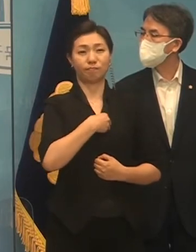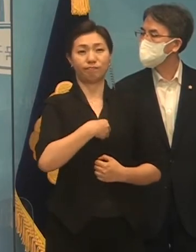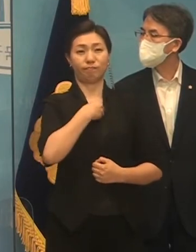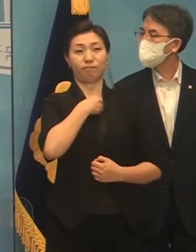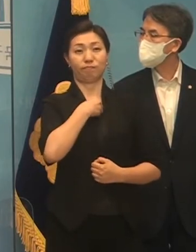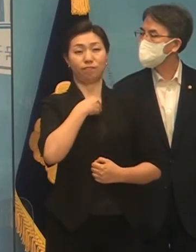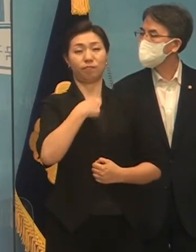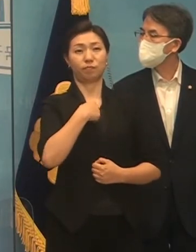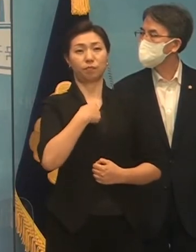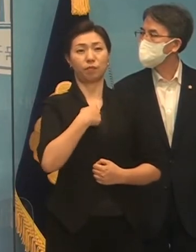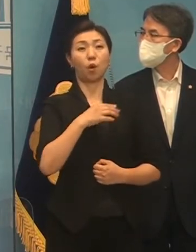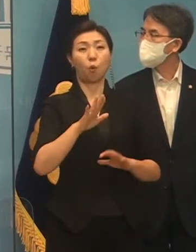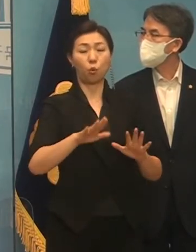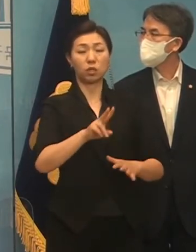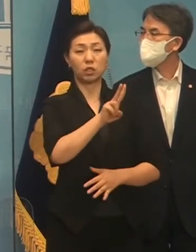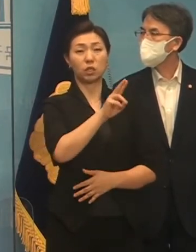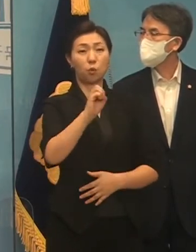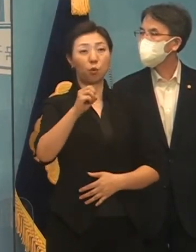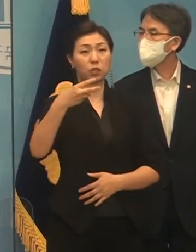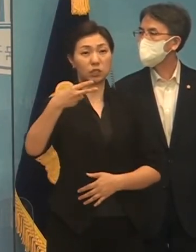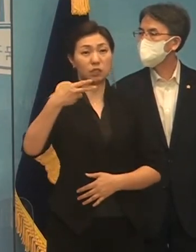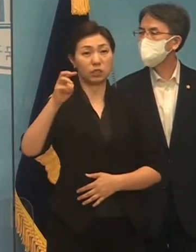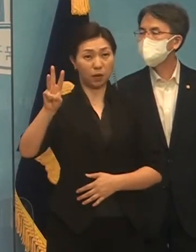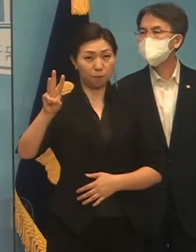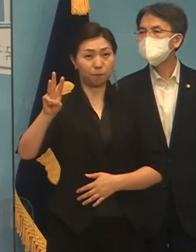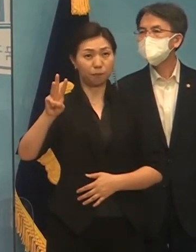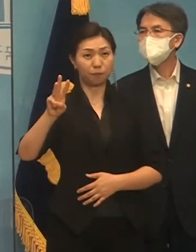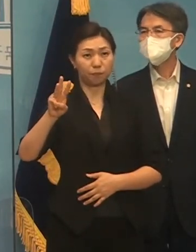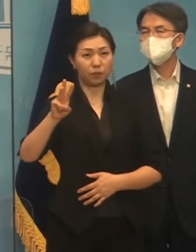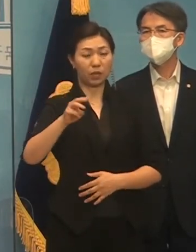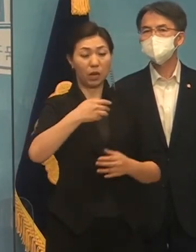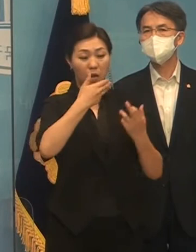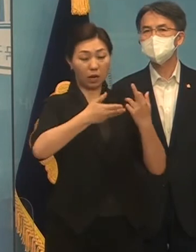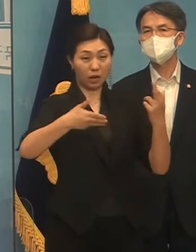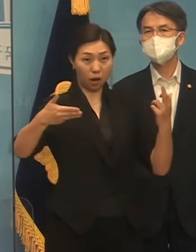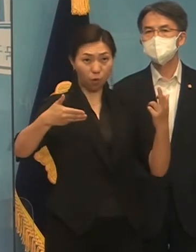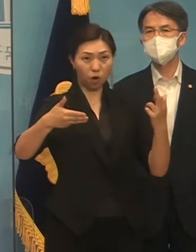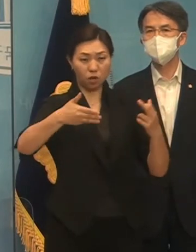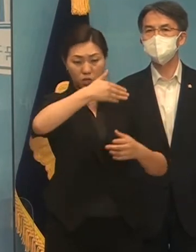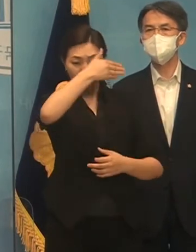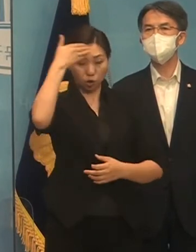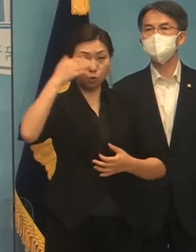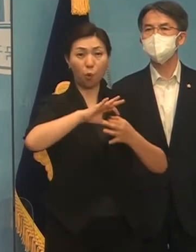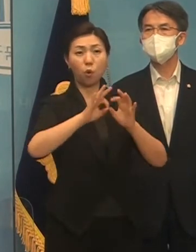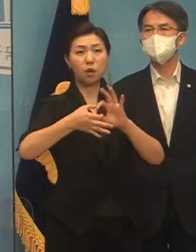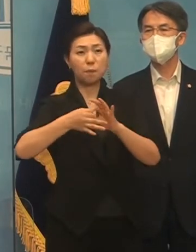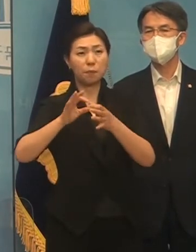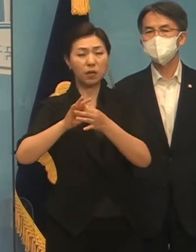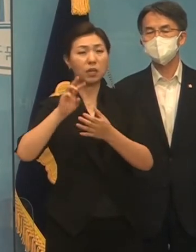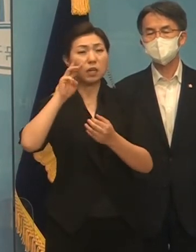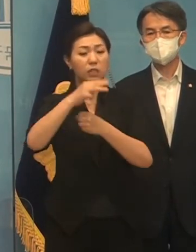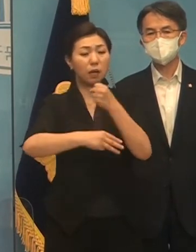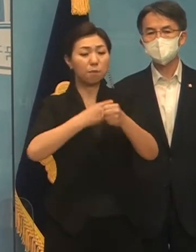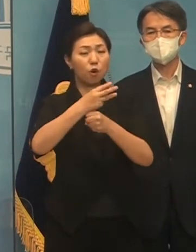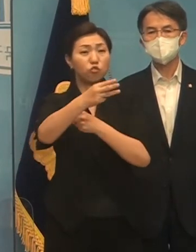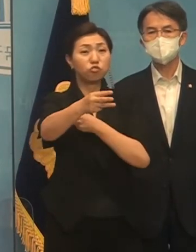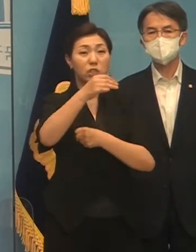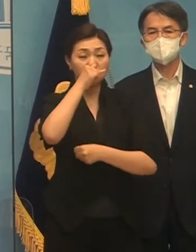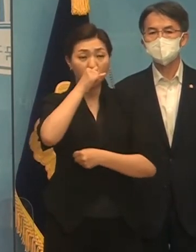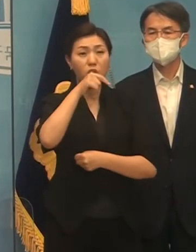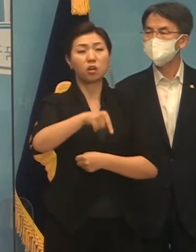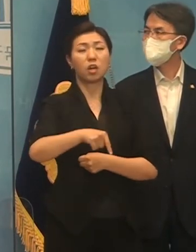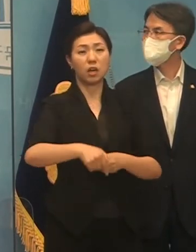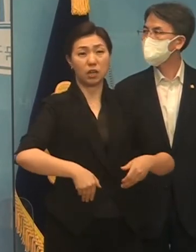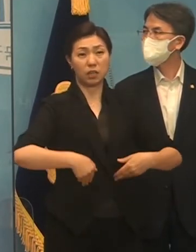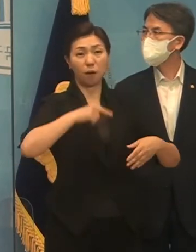오늘은 2024 강원 청소년 동계올림픽이 3년 후에 열리게 되는데 이것을 남북이 공동으로 개최할